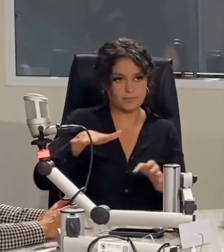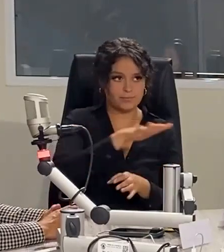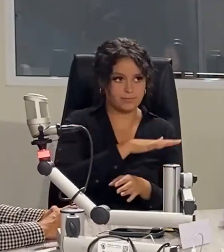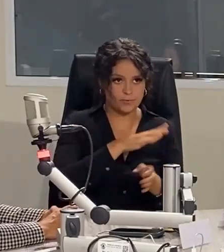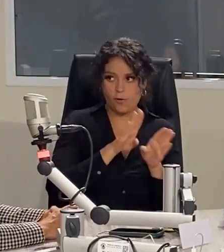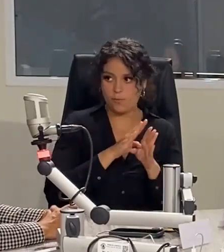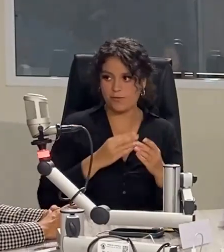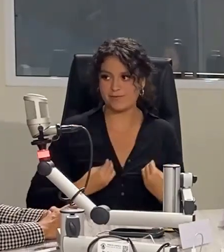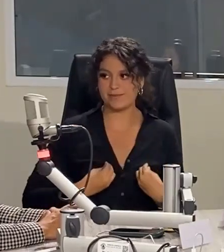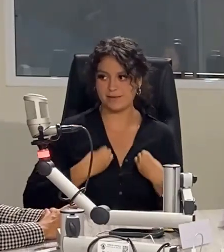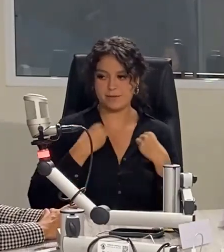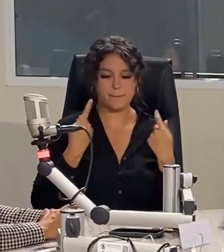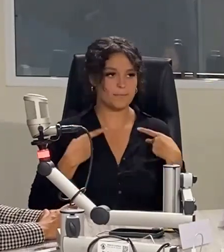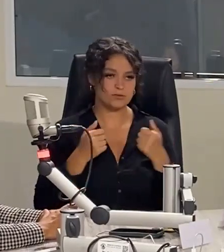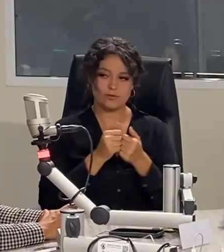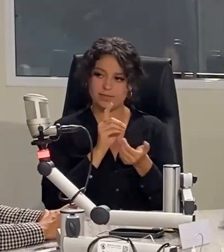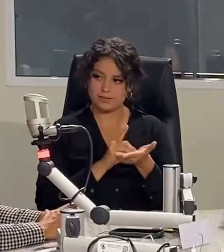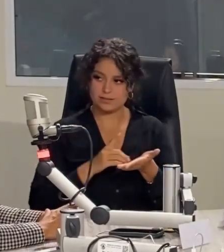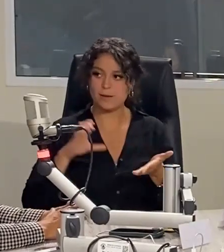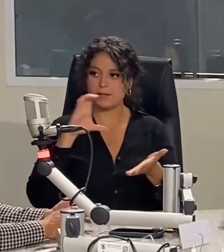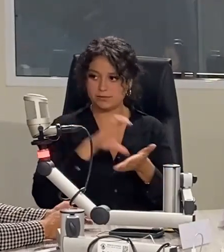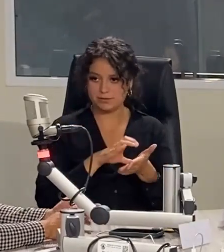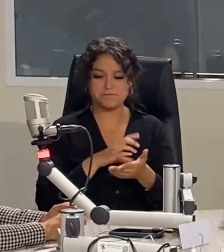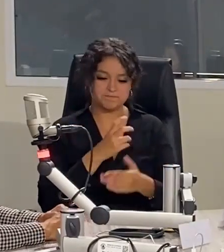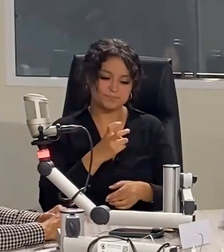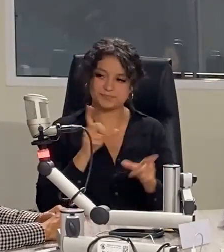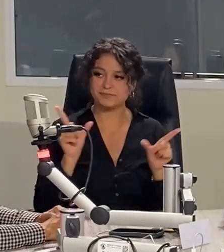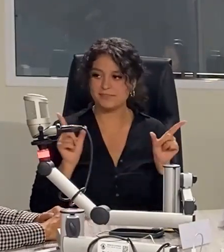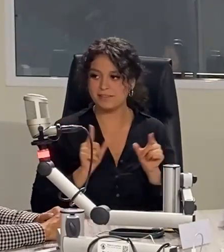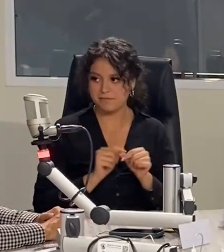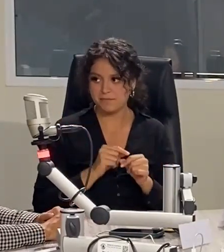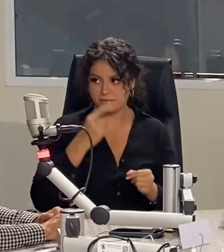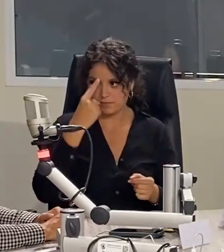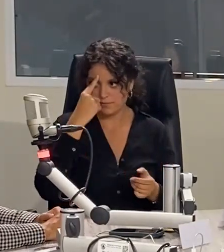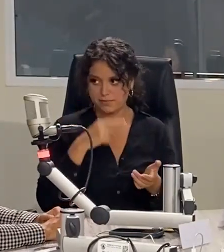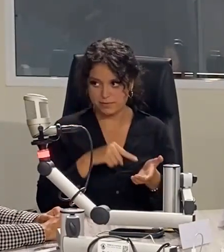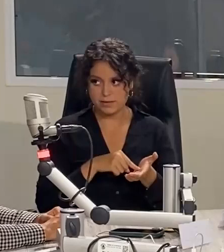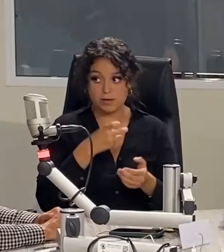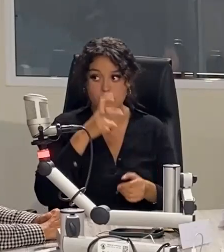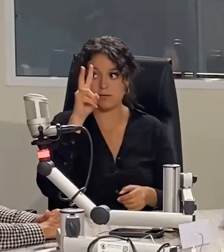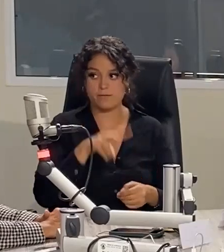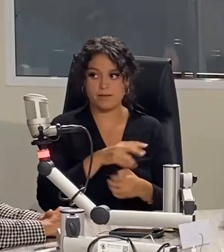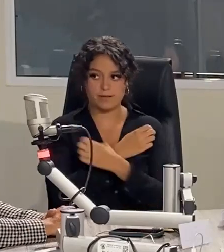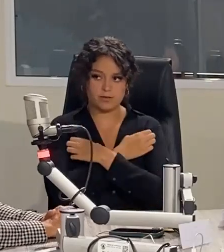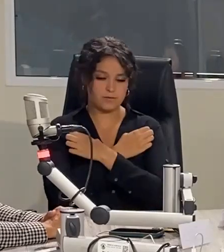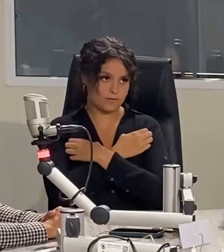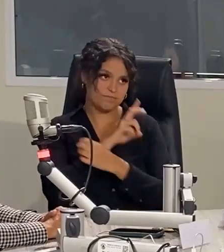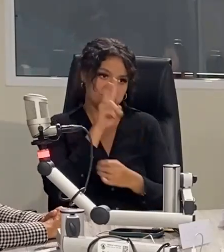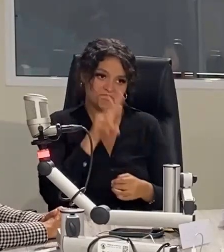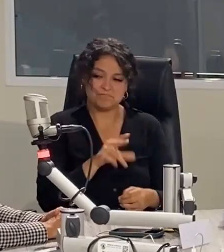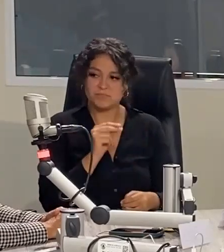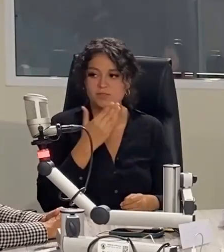y que las personas con discapacidad tengan una mejor calidad educativa, ¿no?